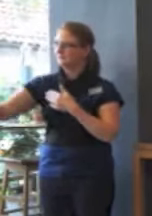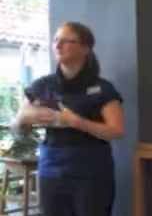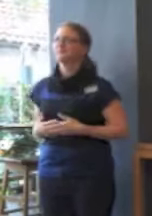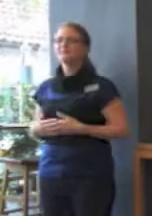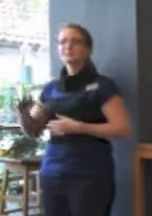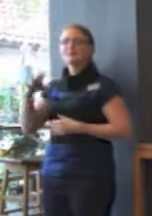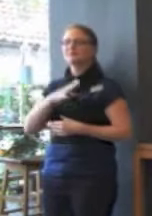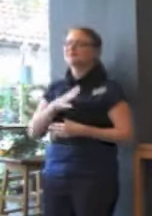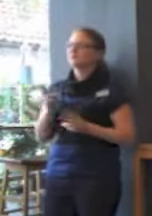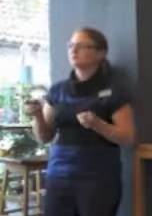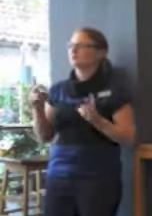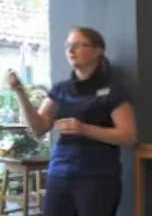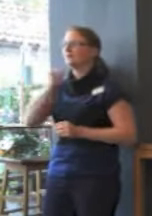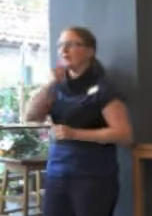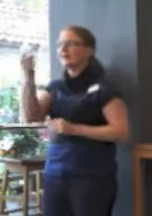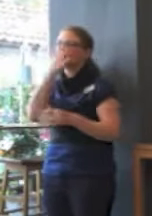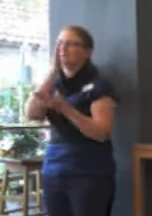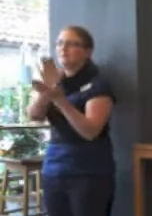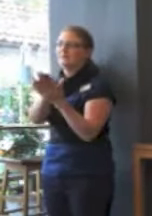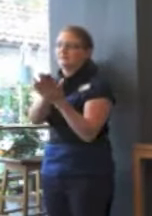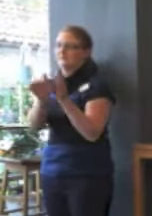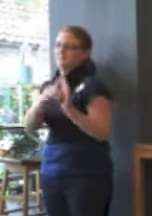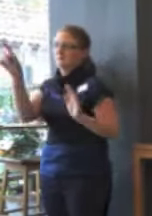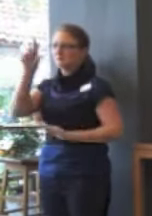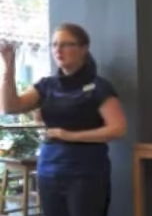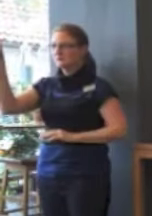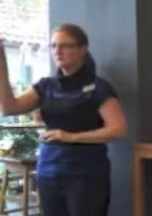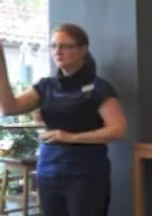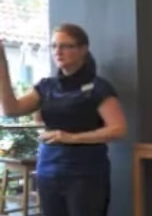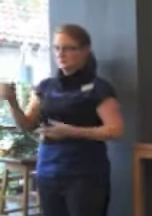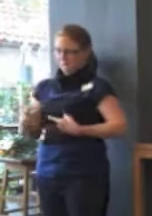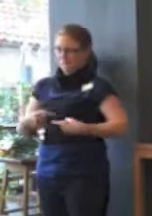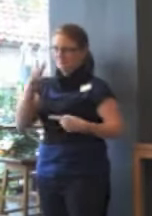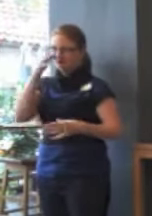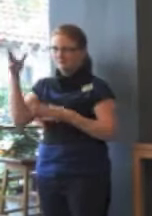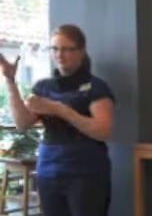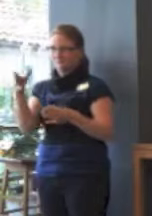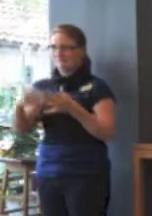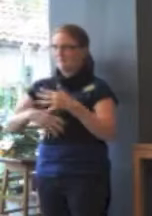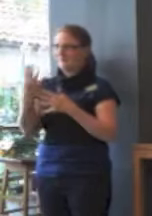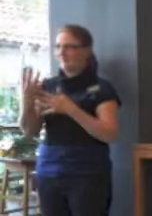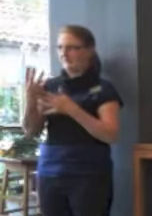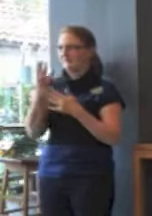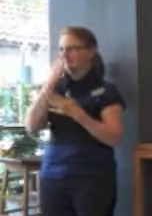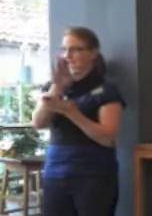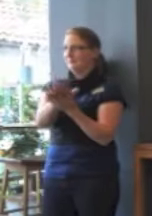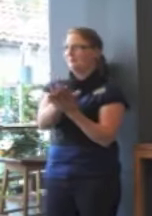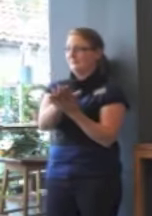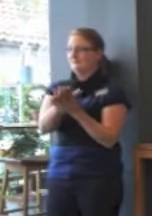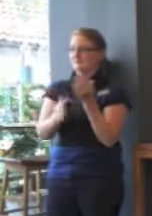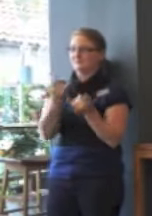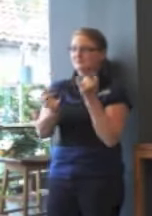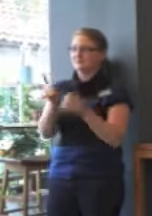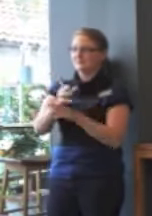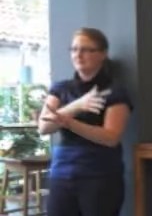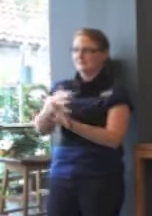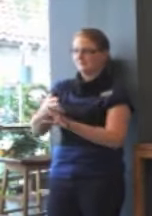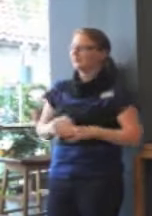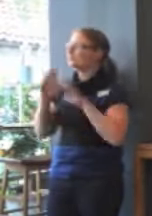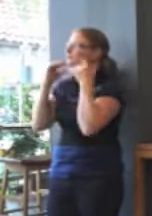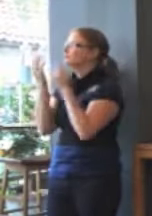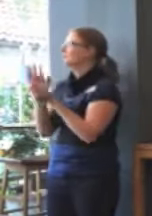delvis negativ bild av branschen lite utifrån mediebilden senaste tiden. Och socialfonden